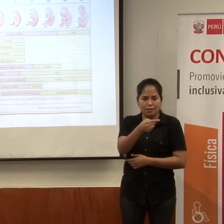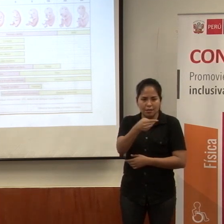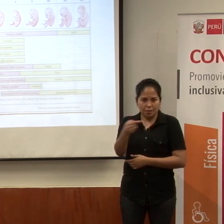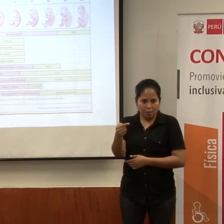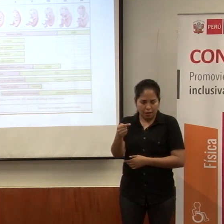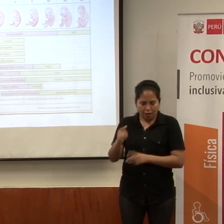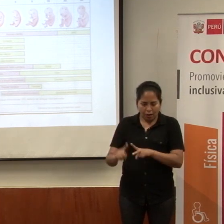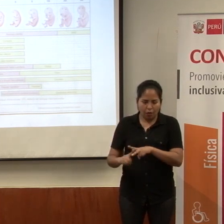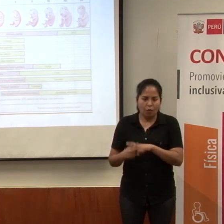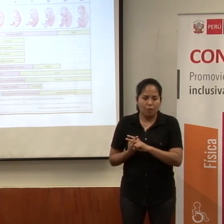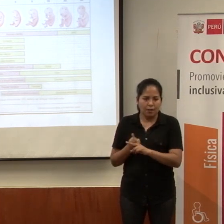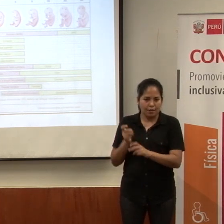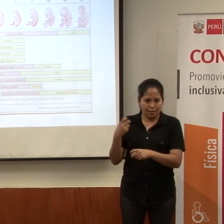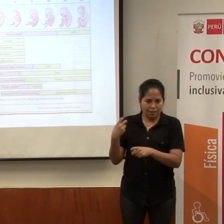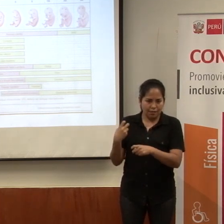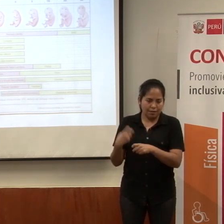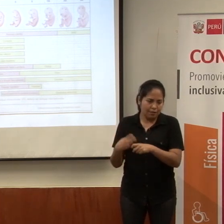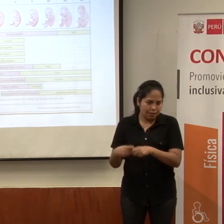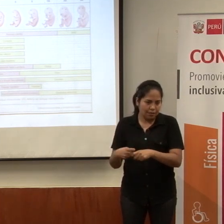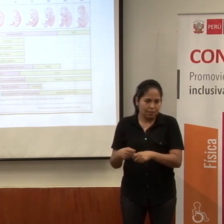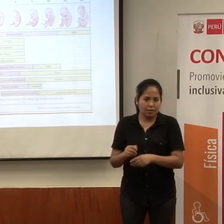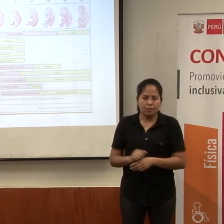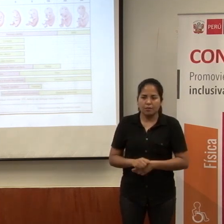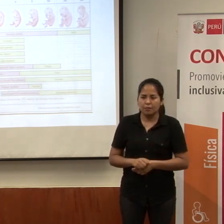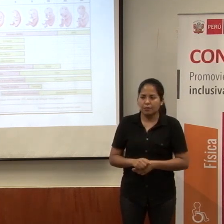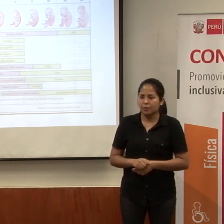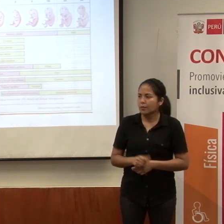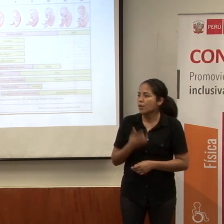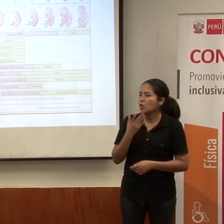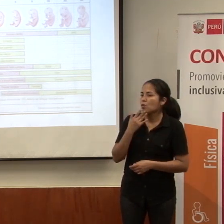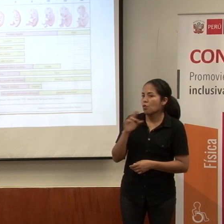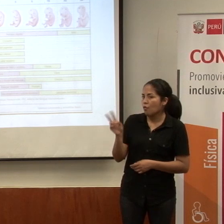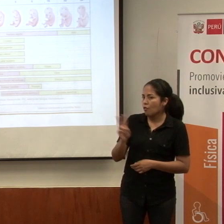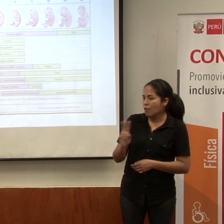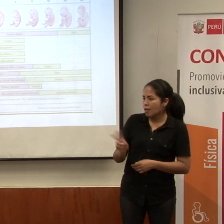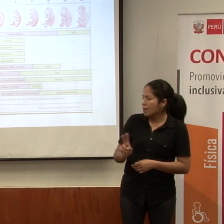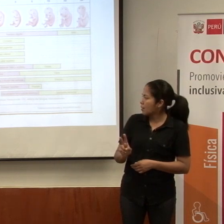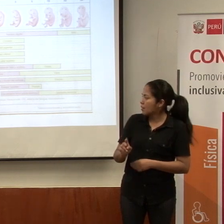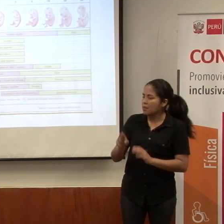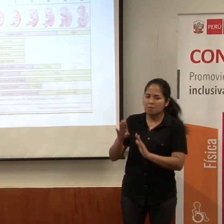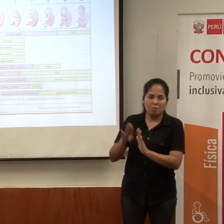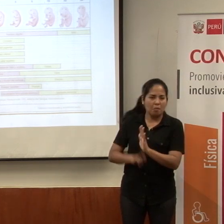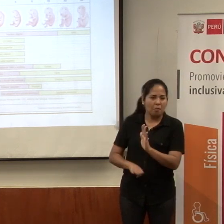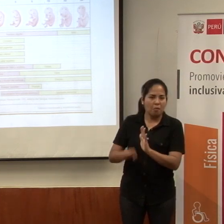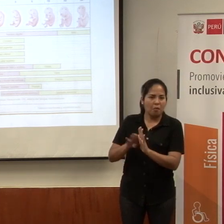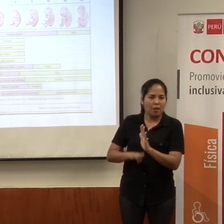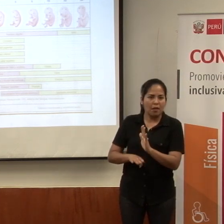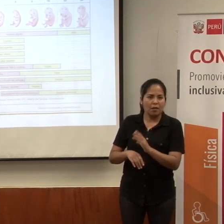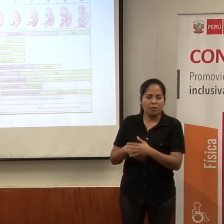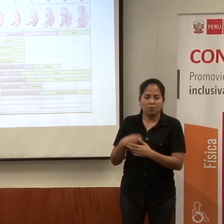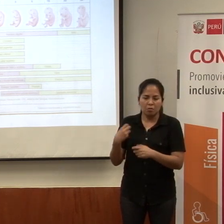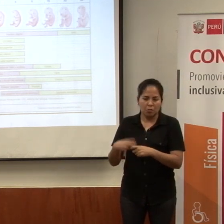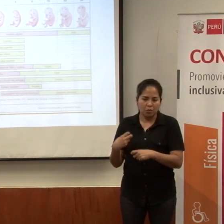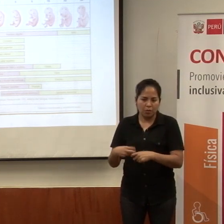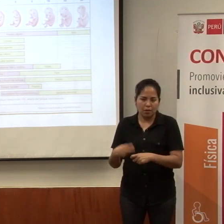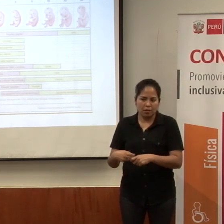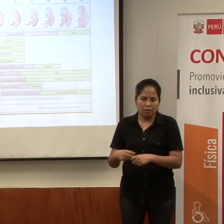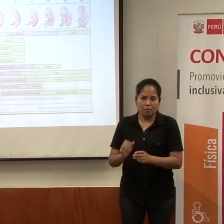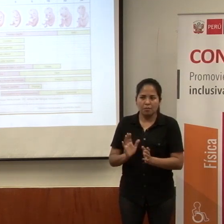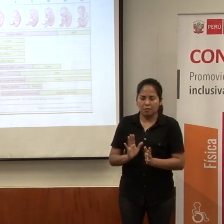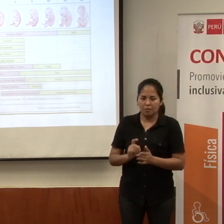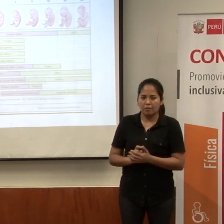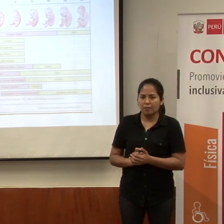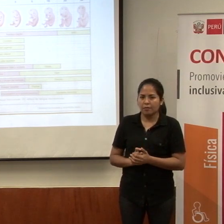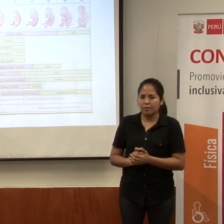tipo de lesiones, y en verde es cuanto menos daño tienen, ¿no es cierto? En morado están las más graves. Y así tienen ustedes.